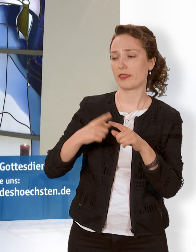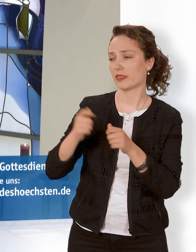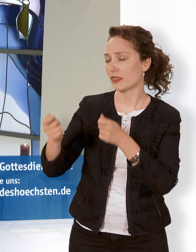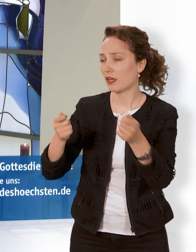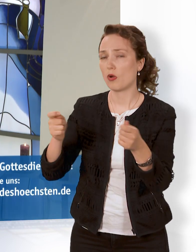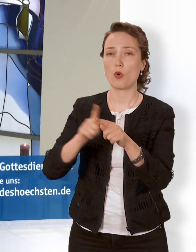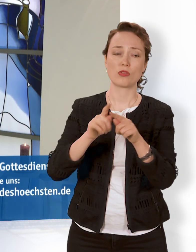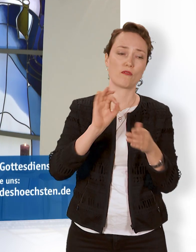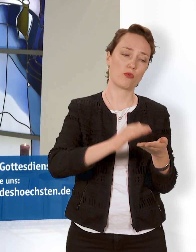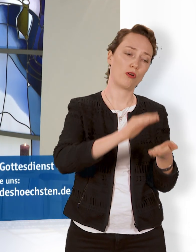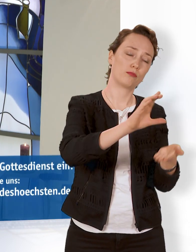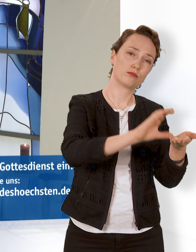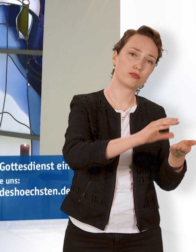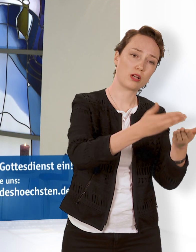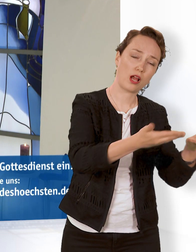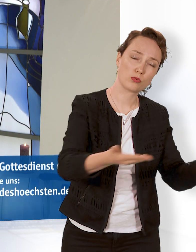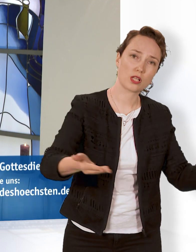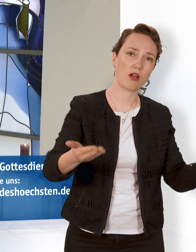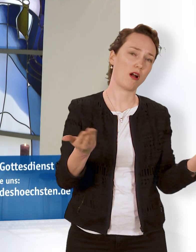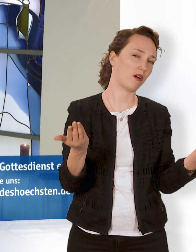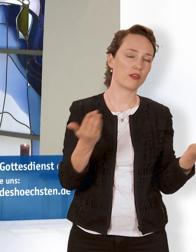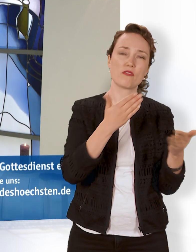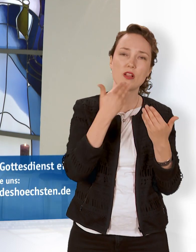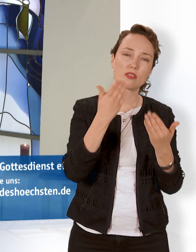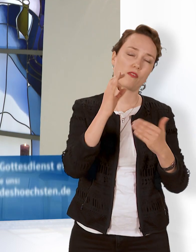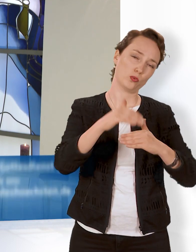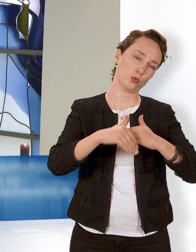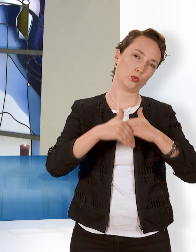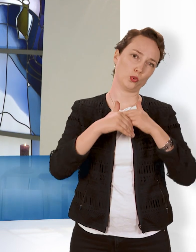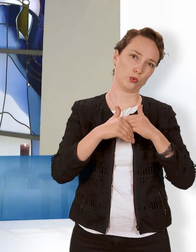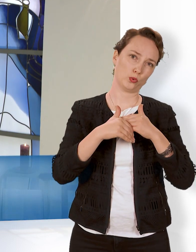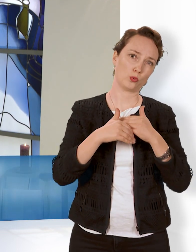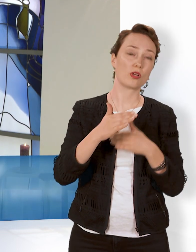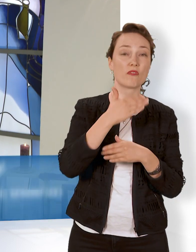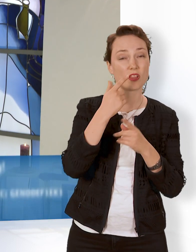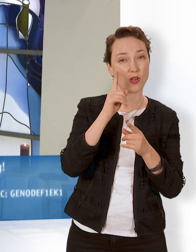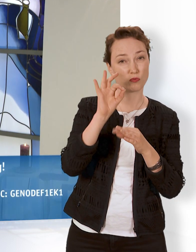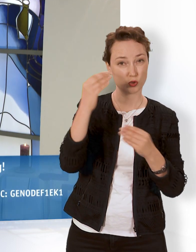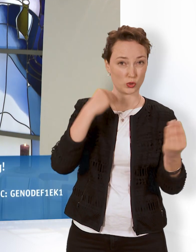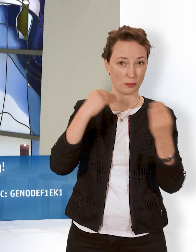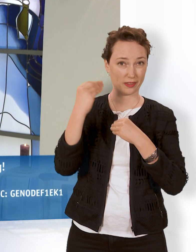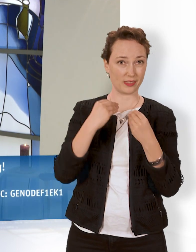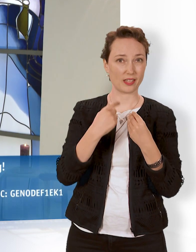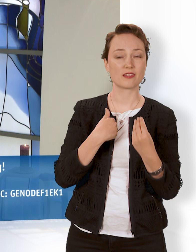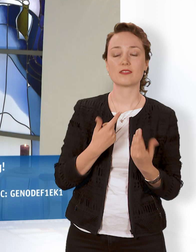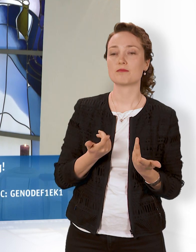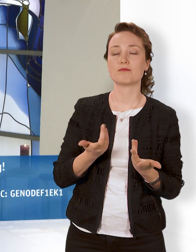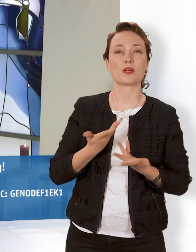zum Verschenken. Danke für Ihre Unterstützung. Danke auch für Ihre Spenden. Wir bekommen